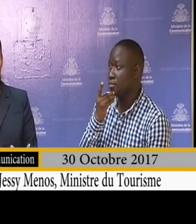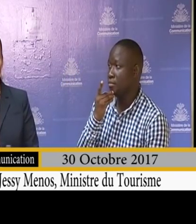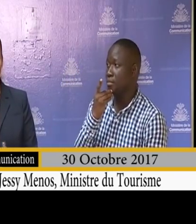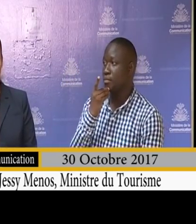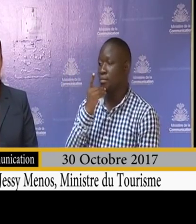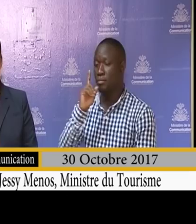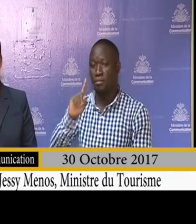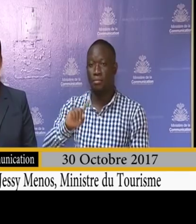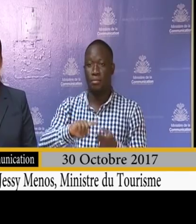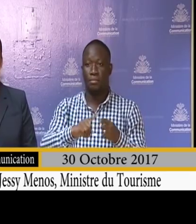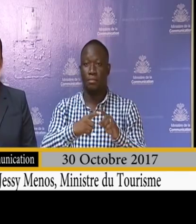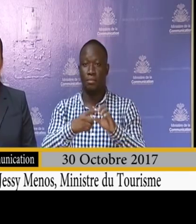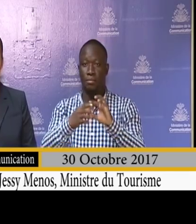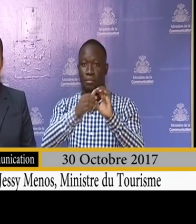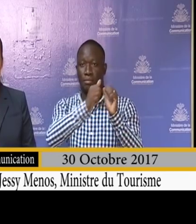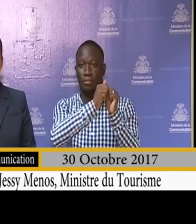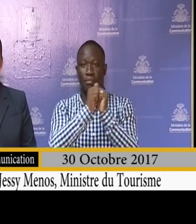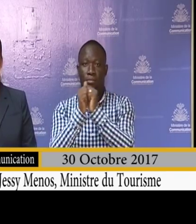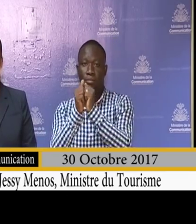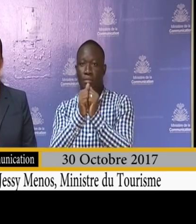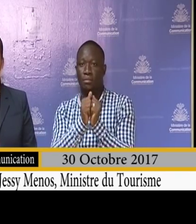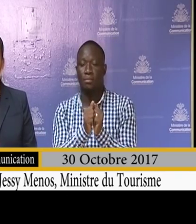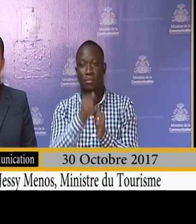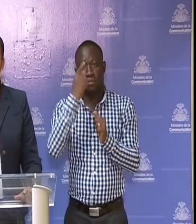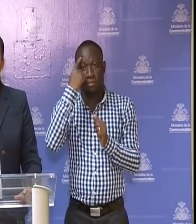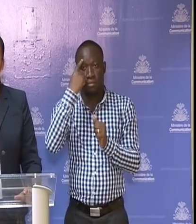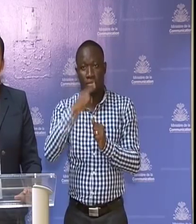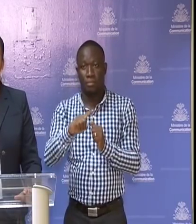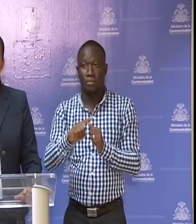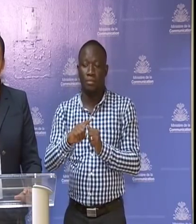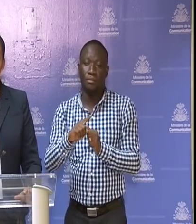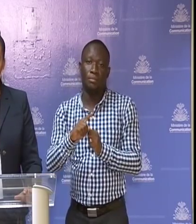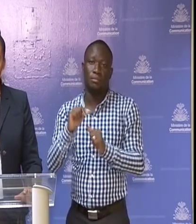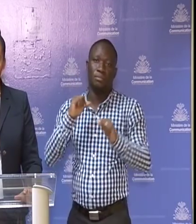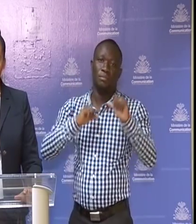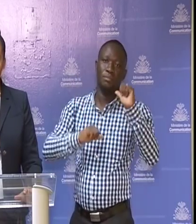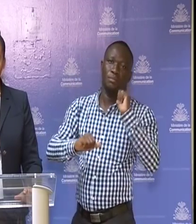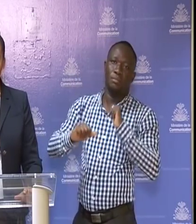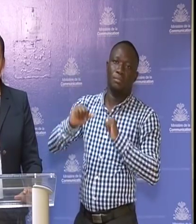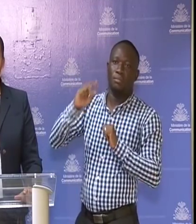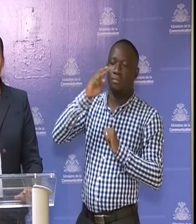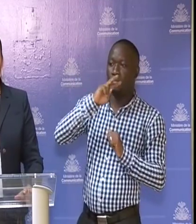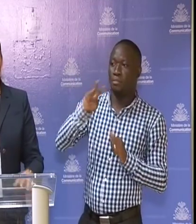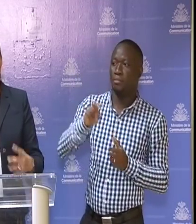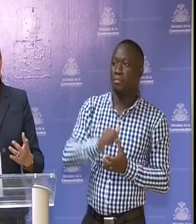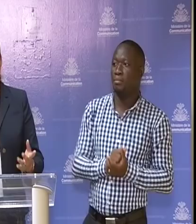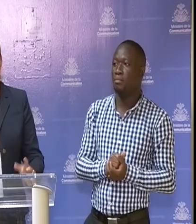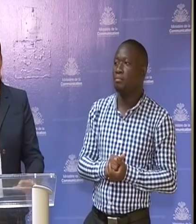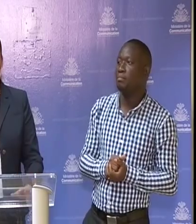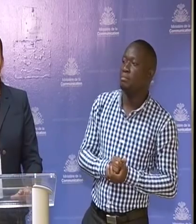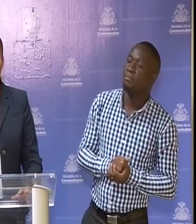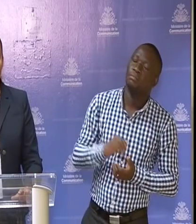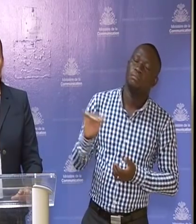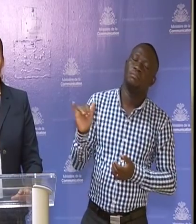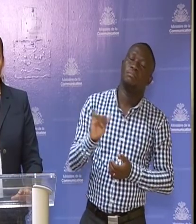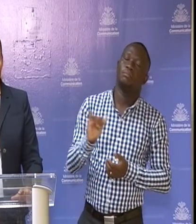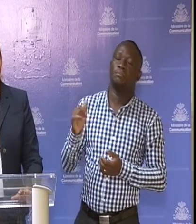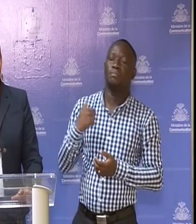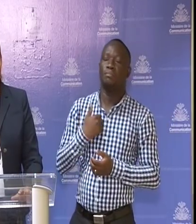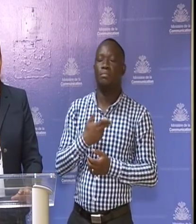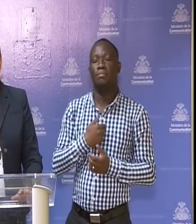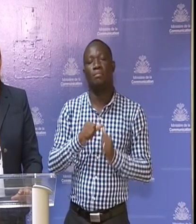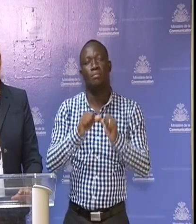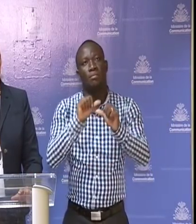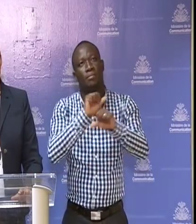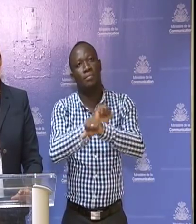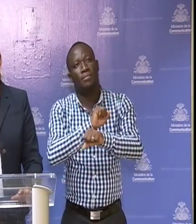et en protocole d'entente, ok, et pour la foire et à Abakoa. Et puis aussitôt, nous continuons le